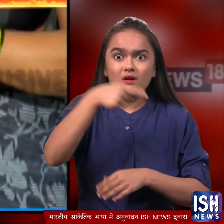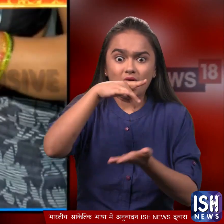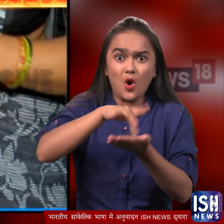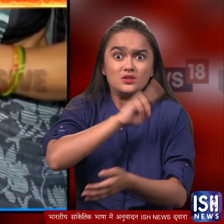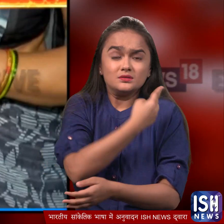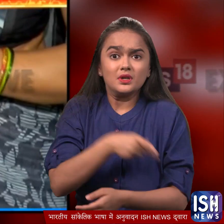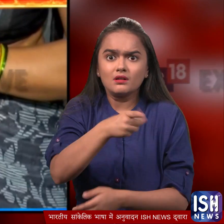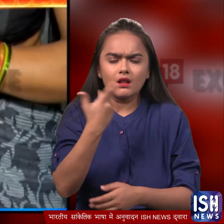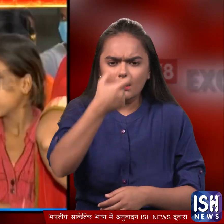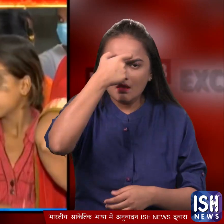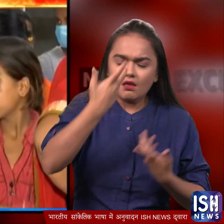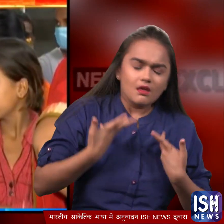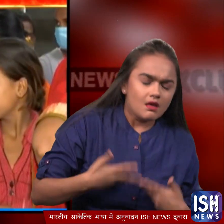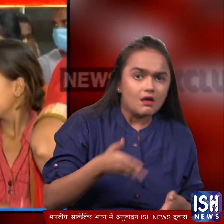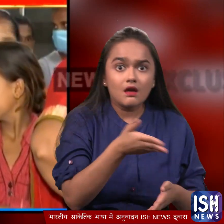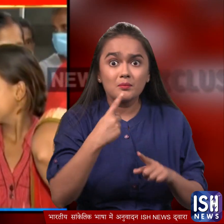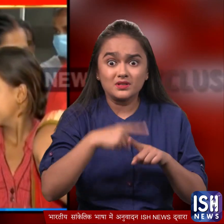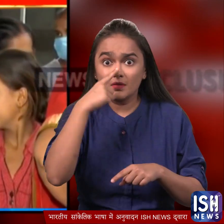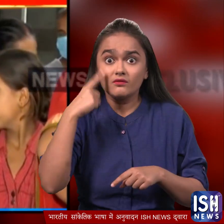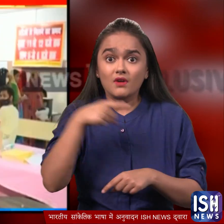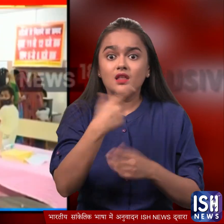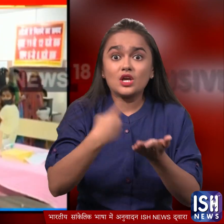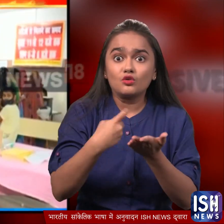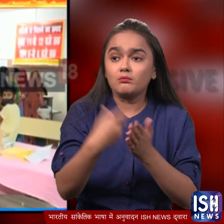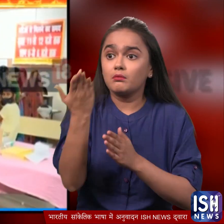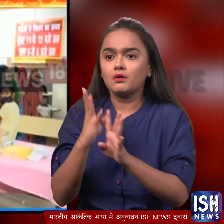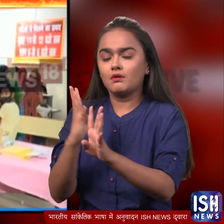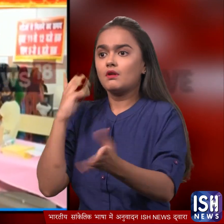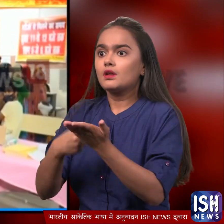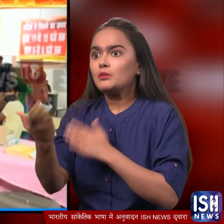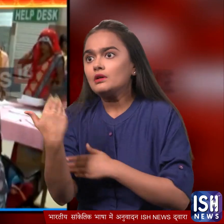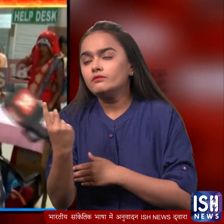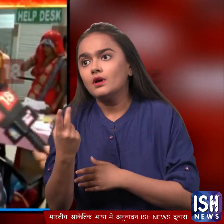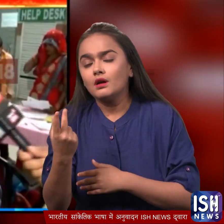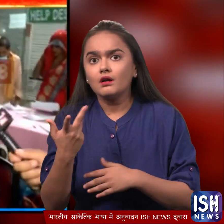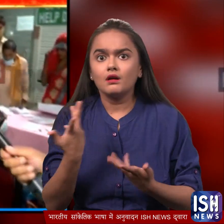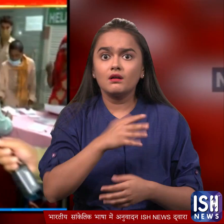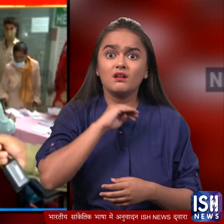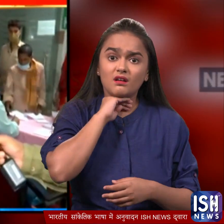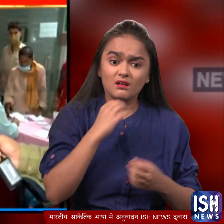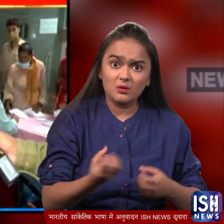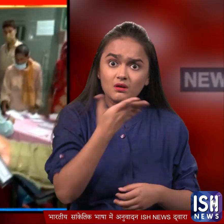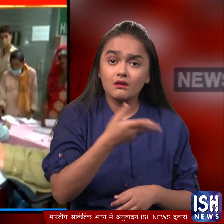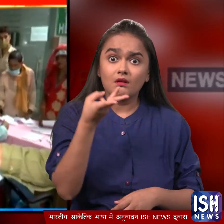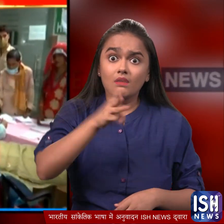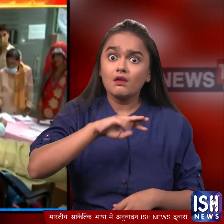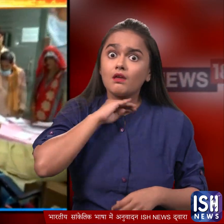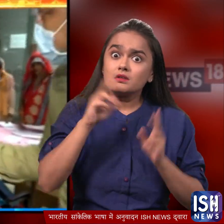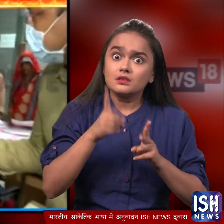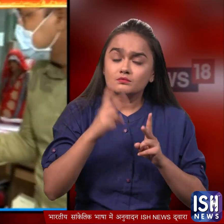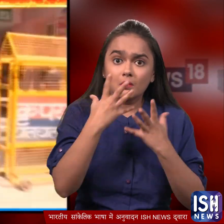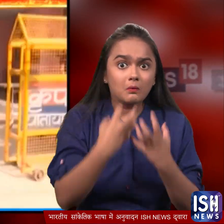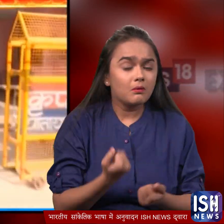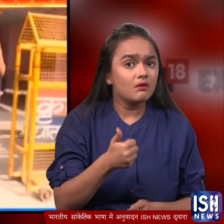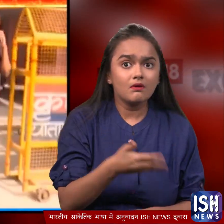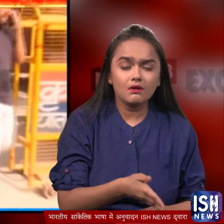बच्चे बुखार से बेदम दिखे और उनके माता पिता टेस्ट रिपोर्ट लेने के लिए लंबी कतार में खड़े नजर आए। बुखार चढ़ो है, 3 दिन है बुखार ना